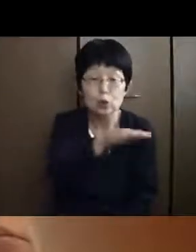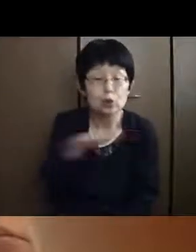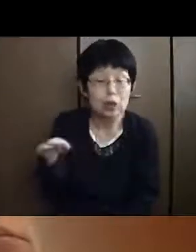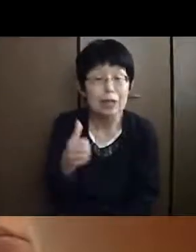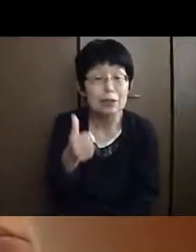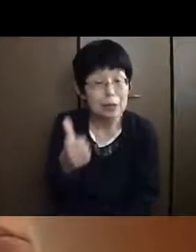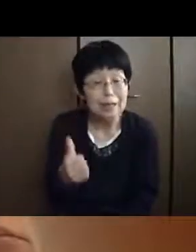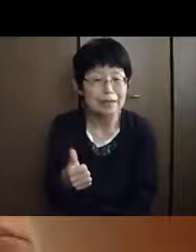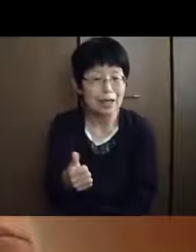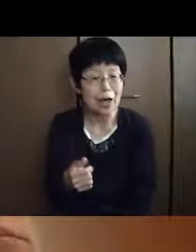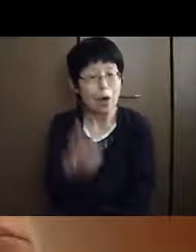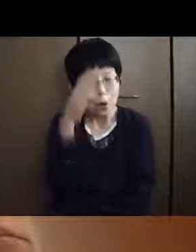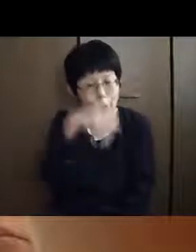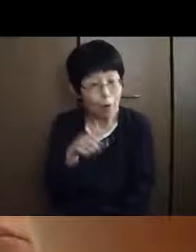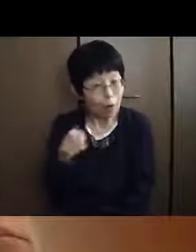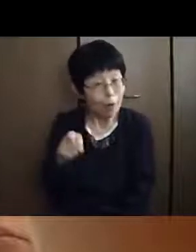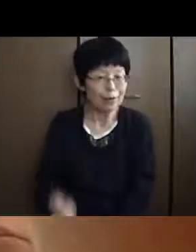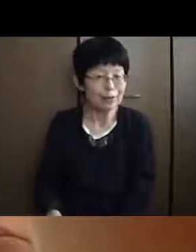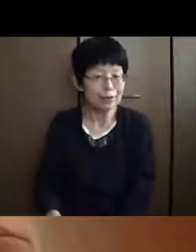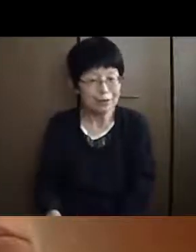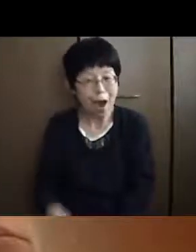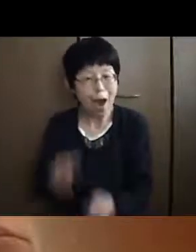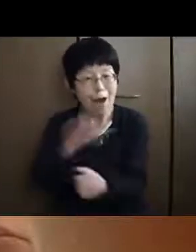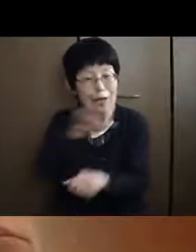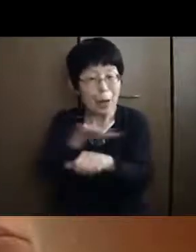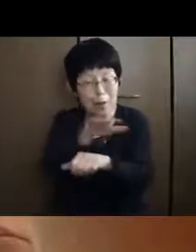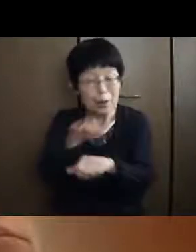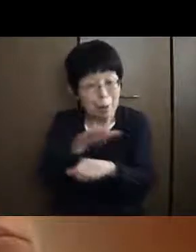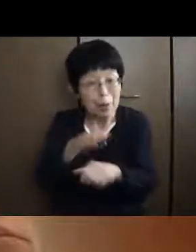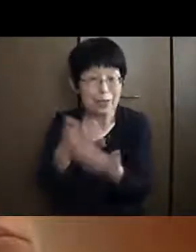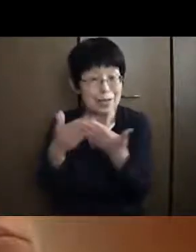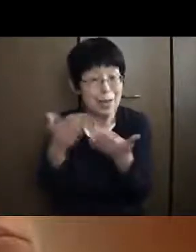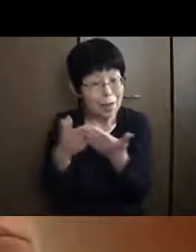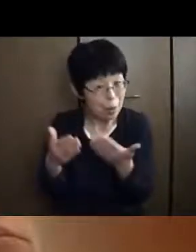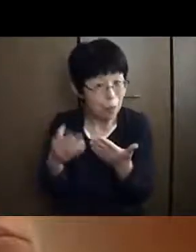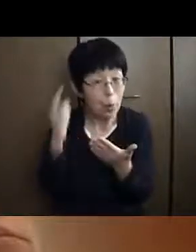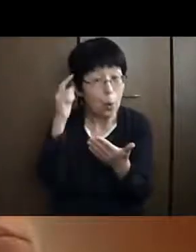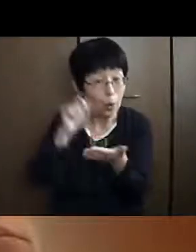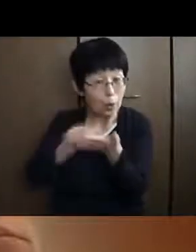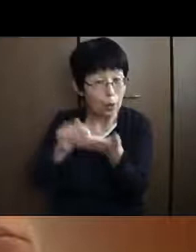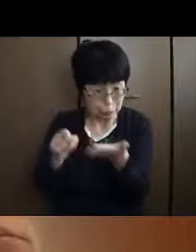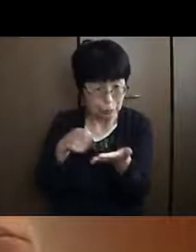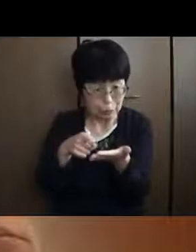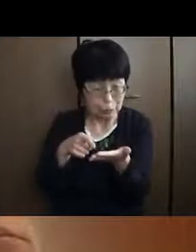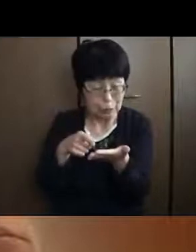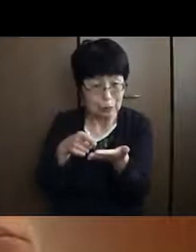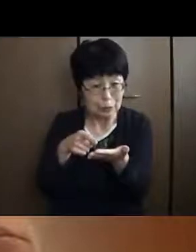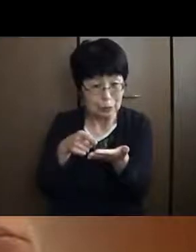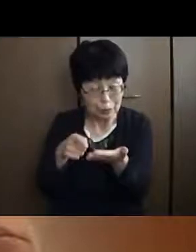愛い感じの絵を描かれるっていうことは、とてもきっと